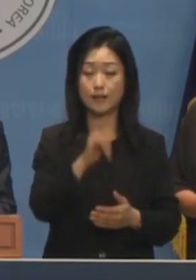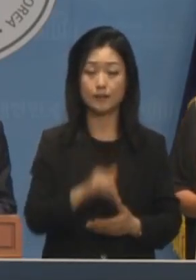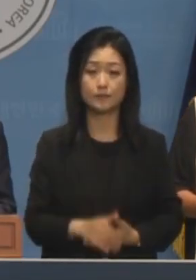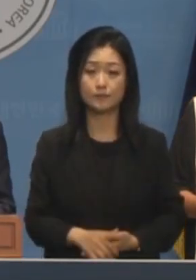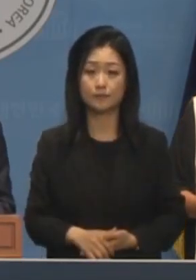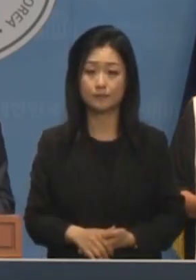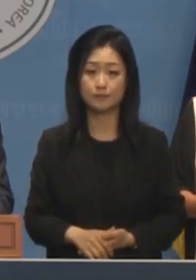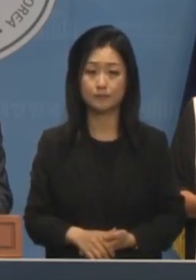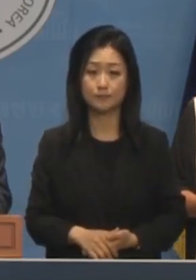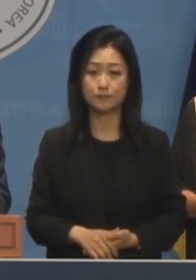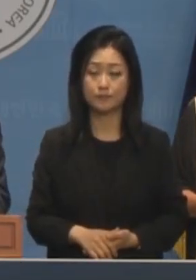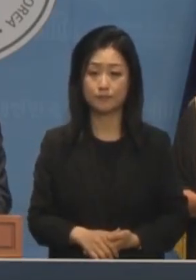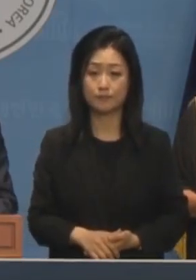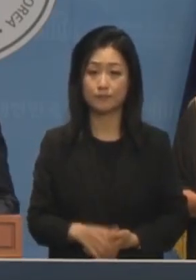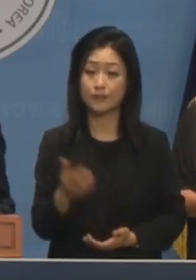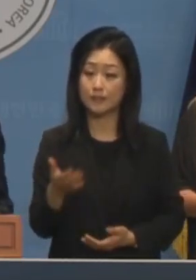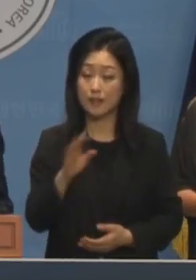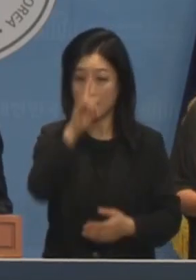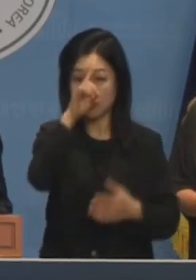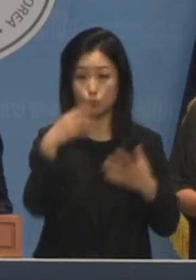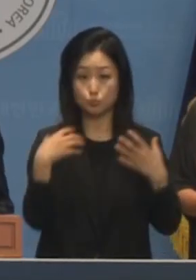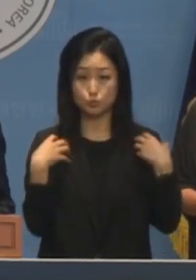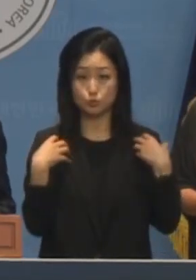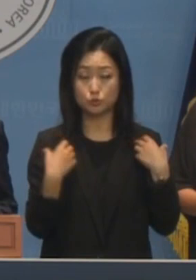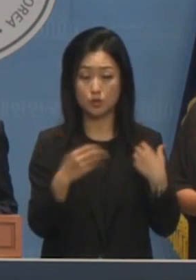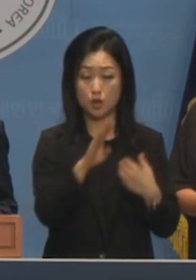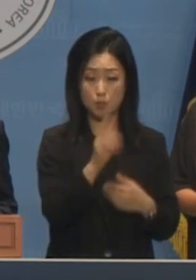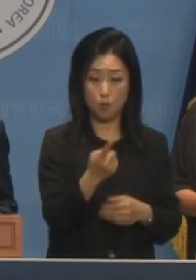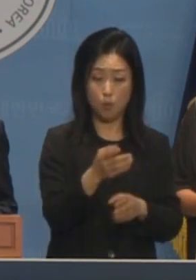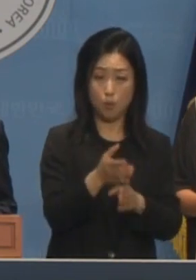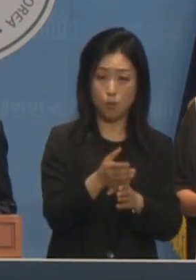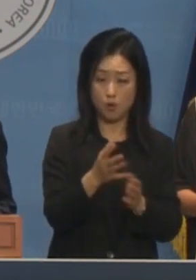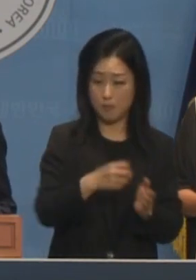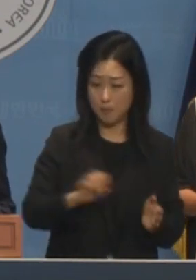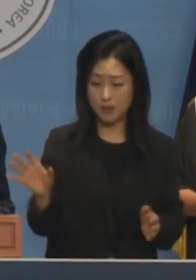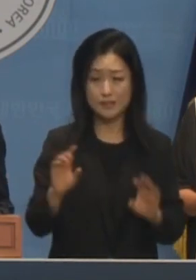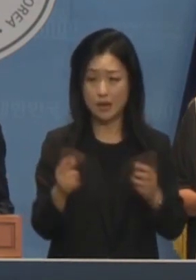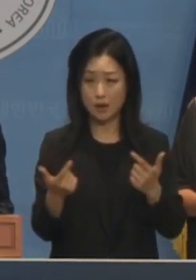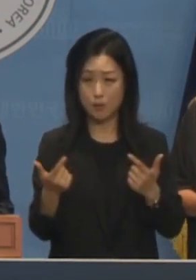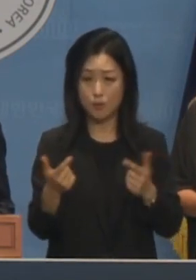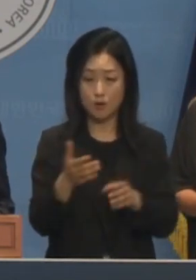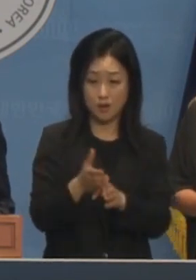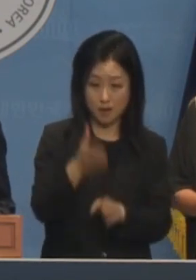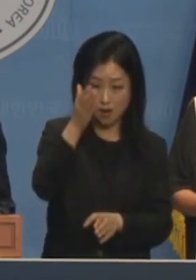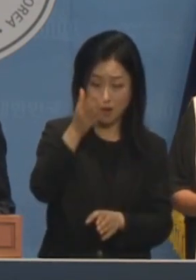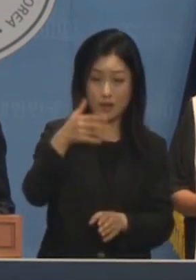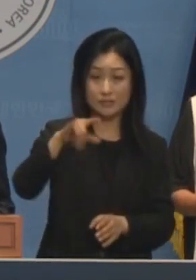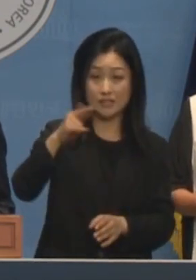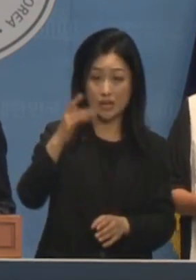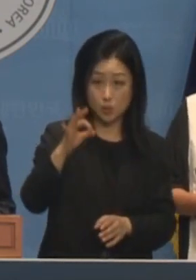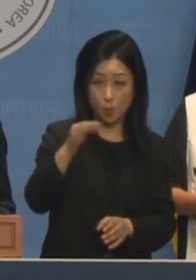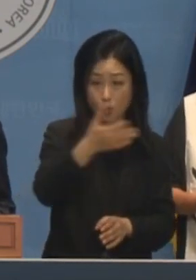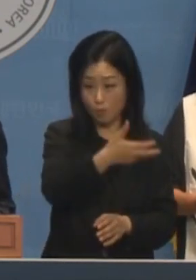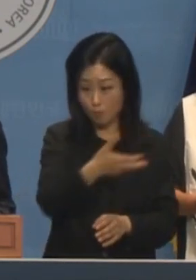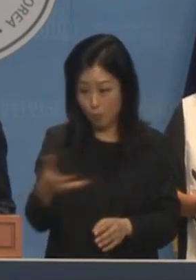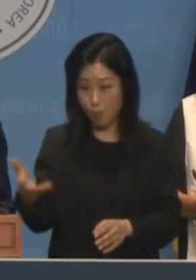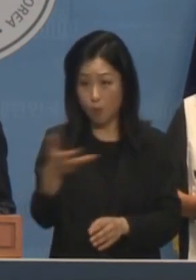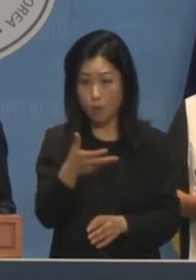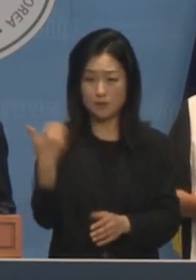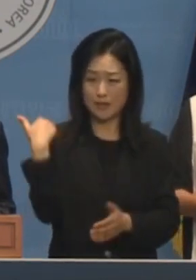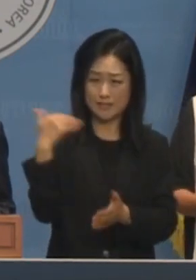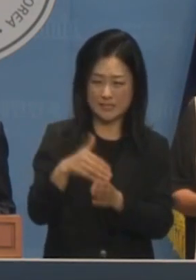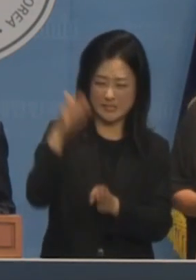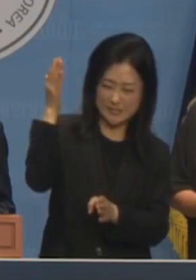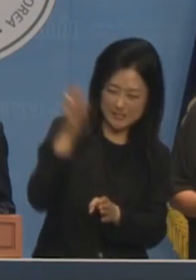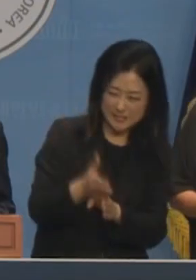있다. 그럼에도 정부는 보처리 방안 마련은커녕 유일하게 열려있는 세종보에 대해서도 재가동을